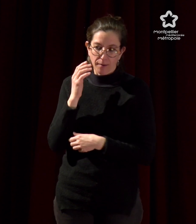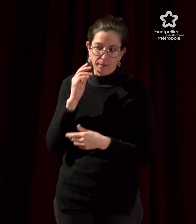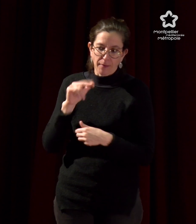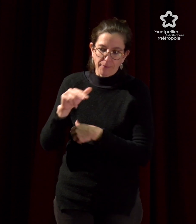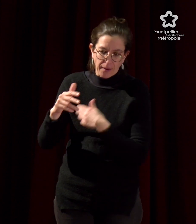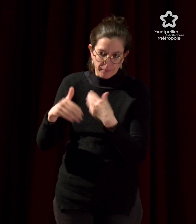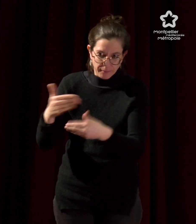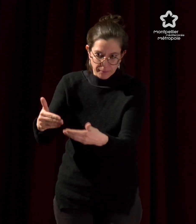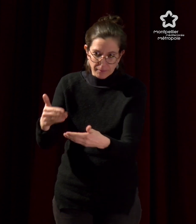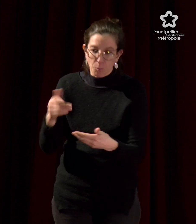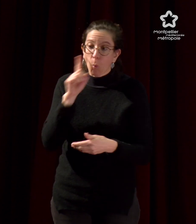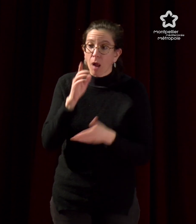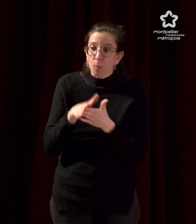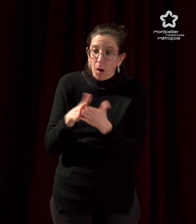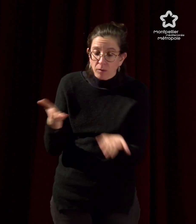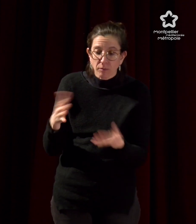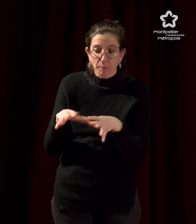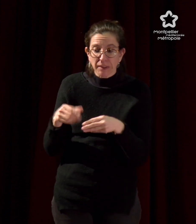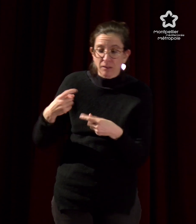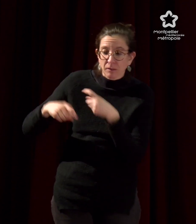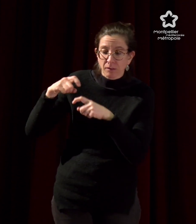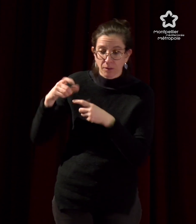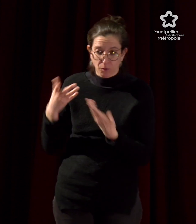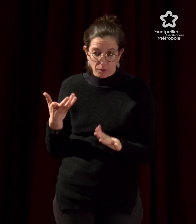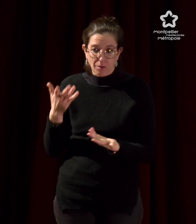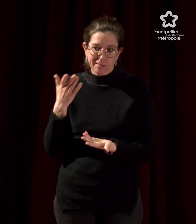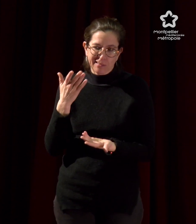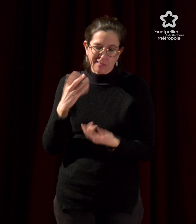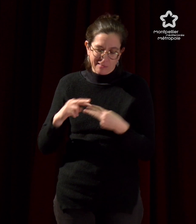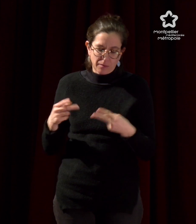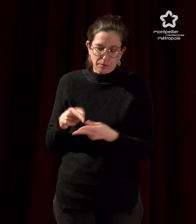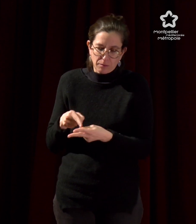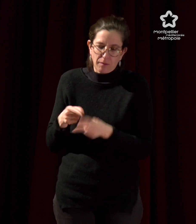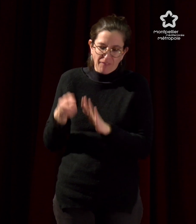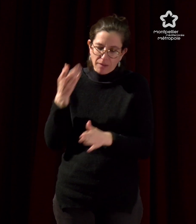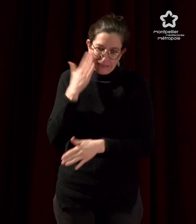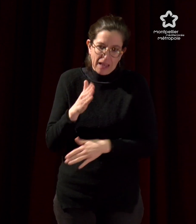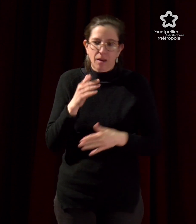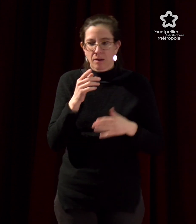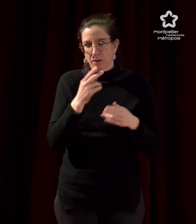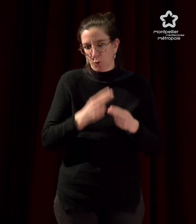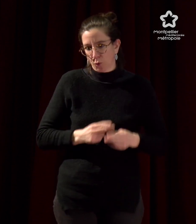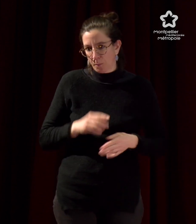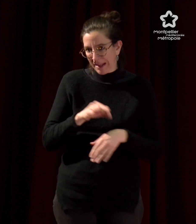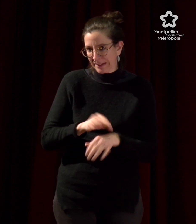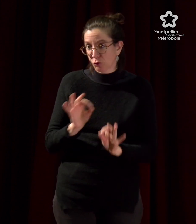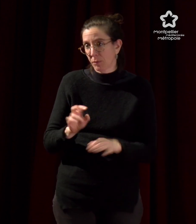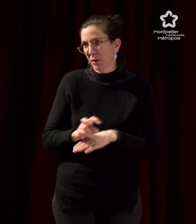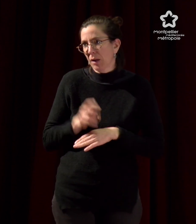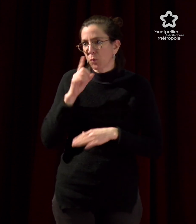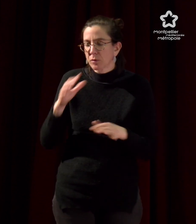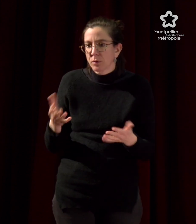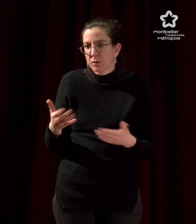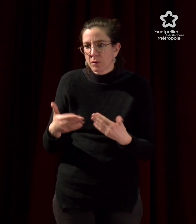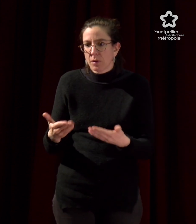familiale, c'est pour une liste de maladies bien connues. Sinon, on peut pas s'amuser